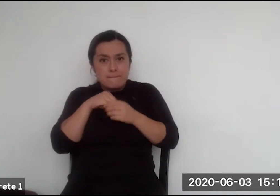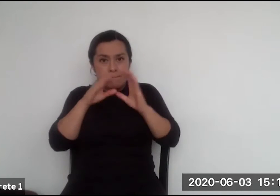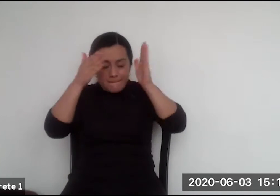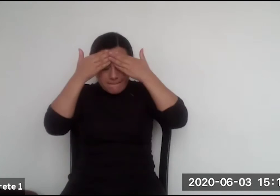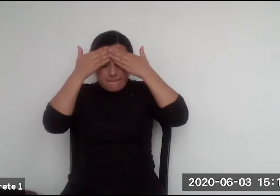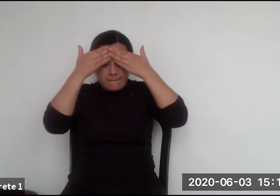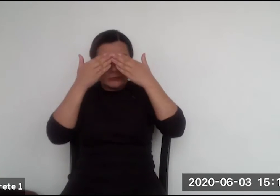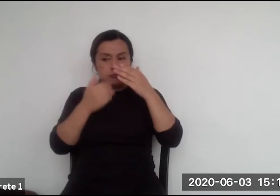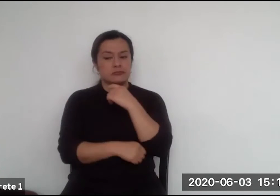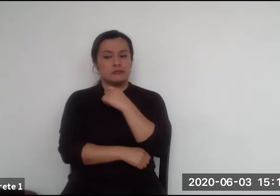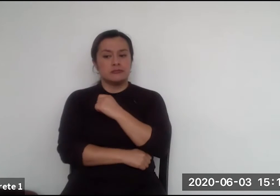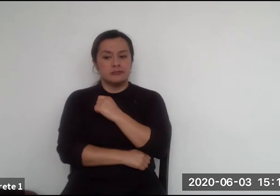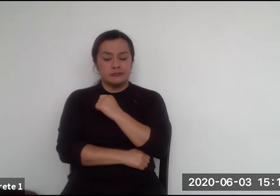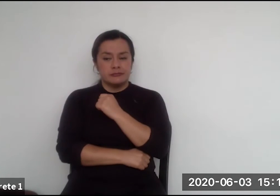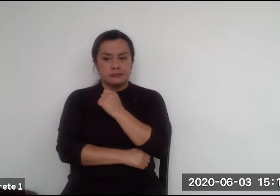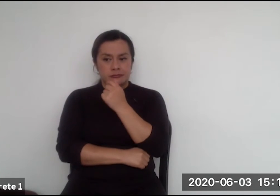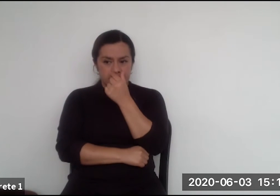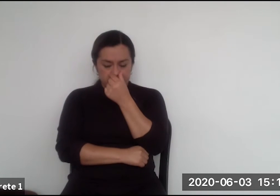como